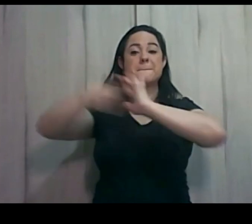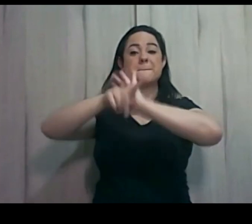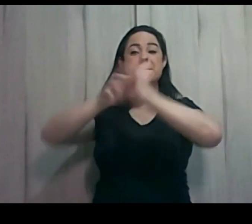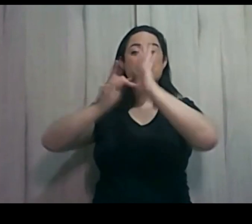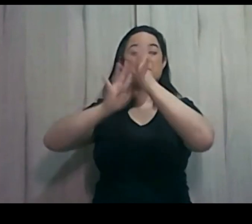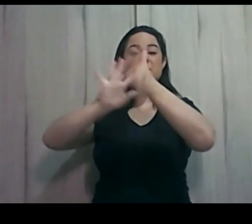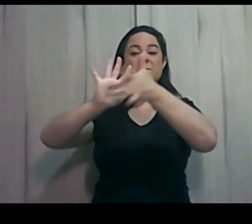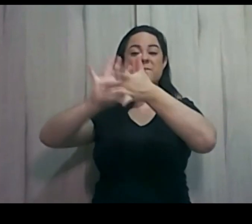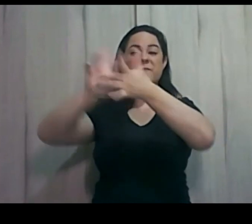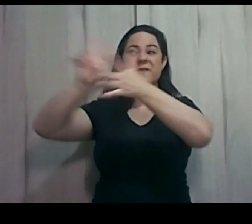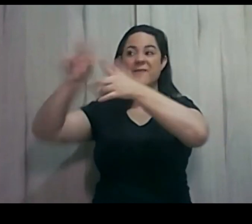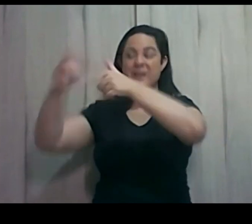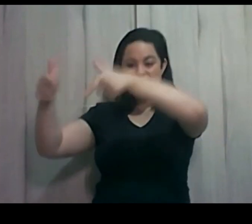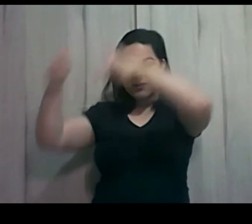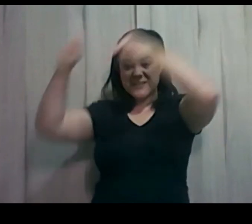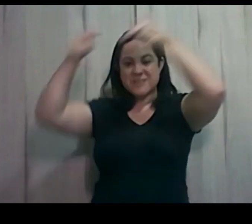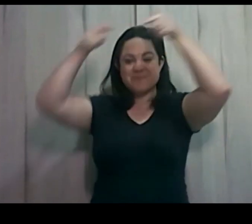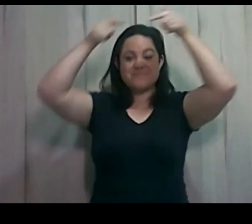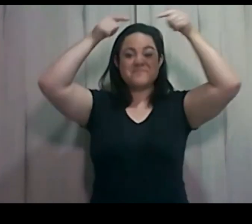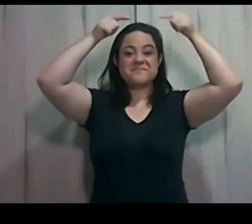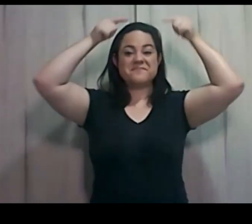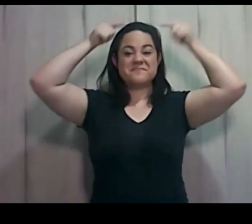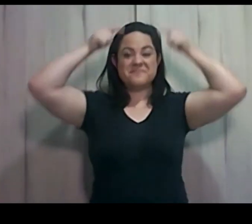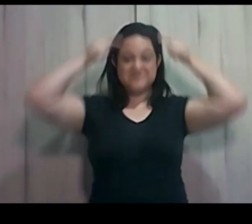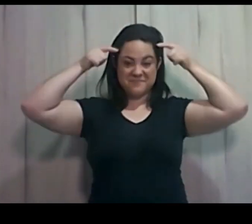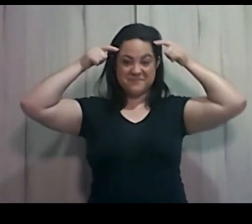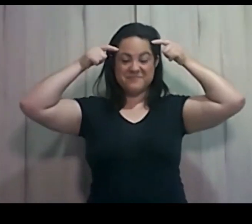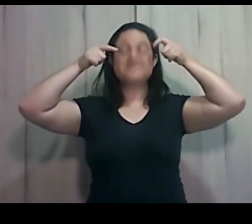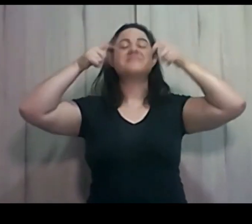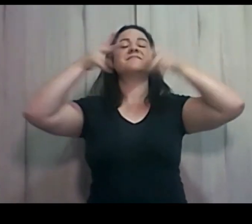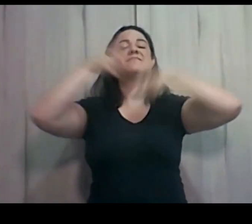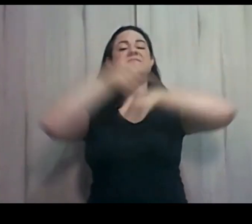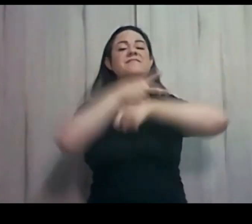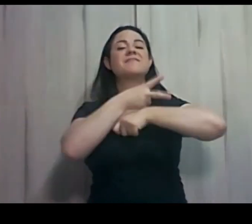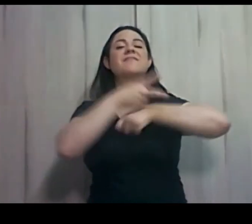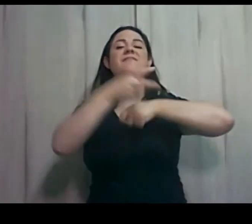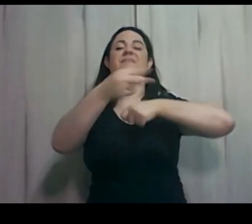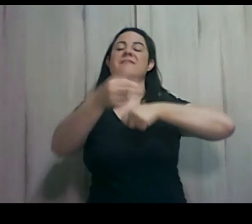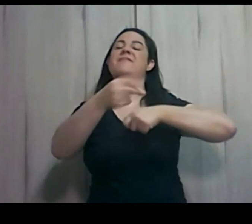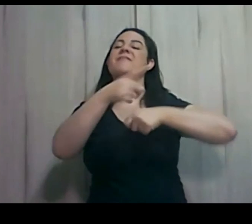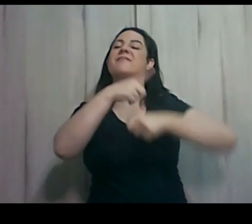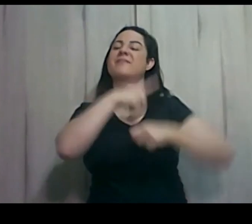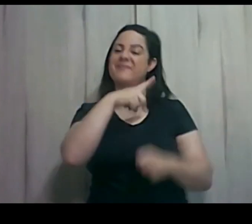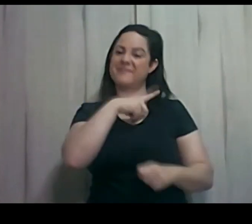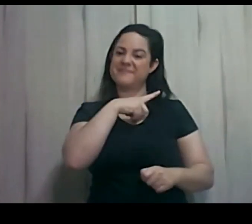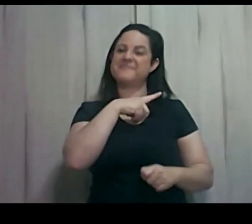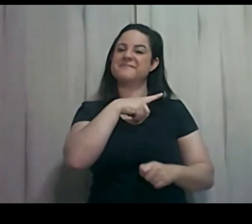virá e colocará sobre a sua cabeça a coroa da vitória.